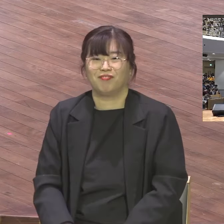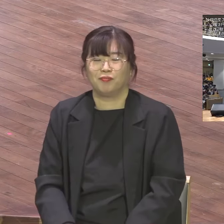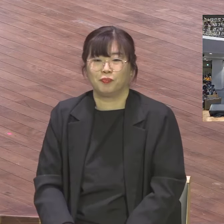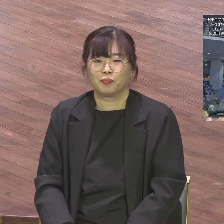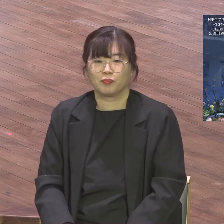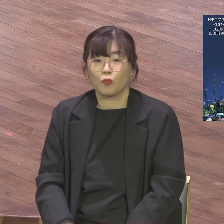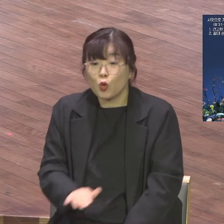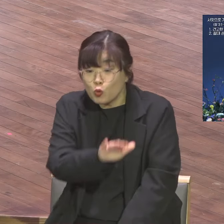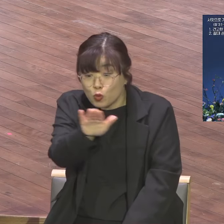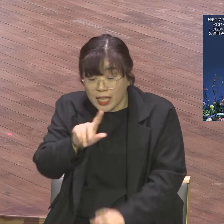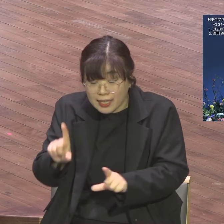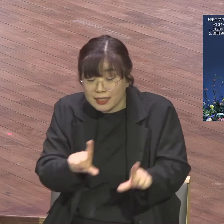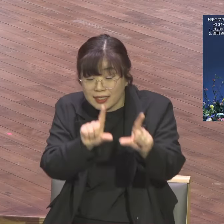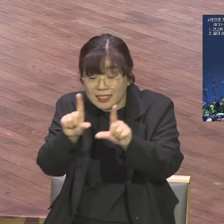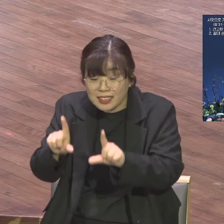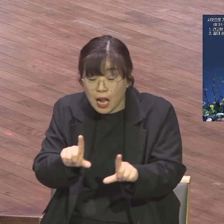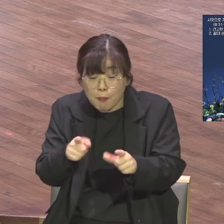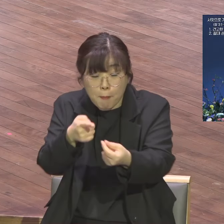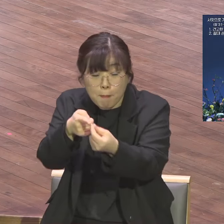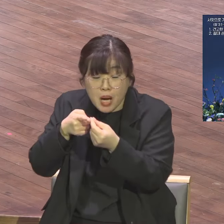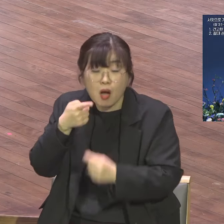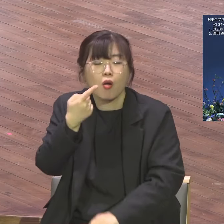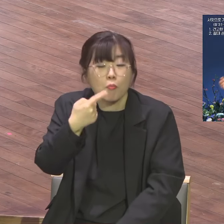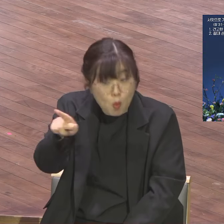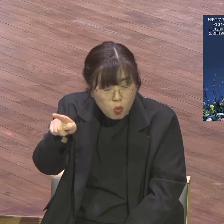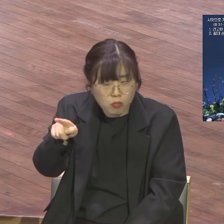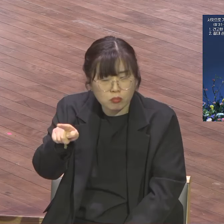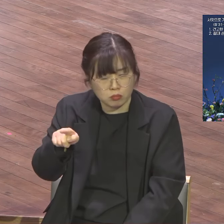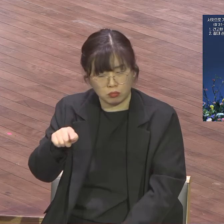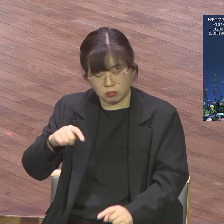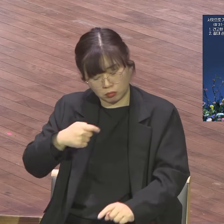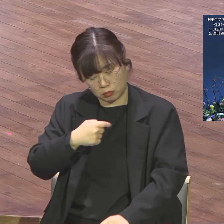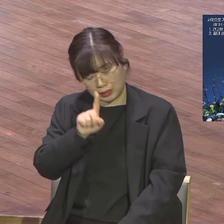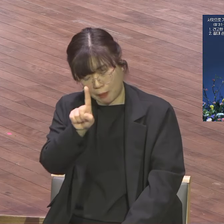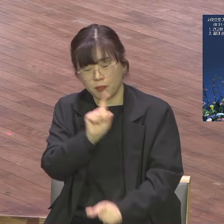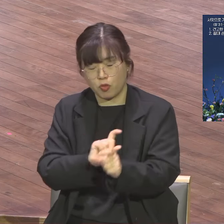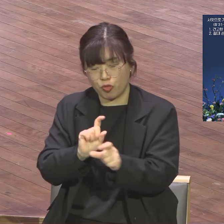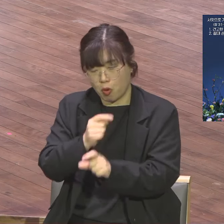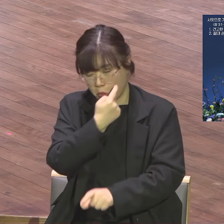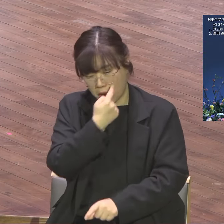바로 세우라고 강조했어요. 평상시 삶의 우선순위를